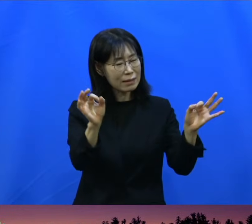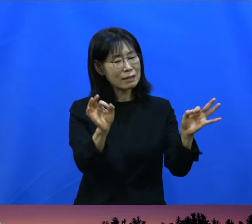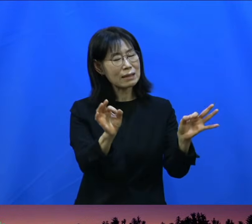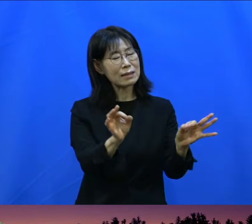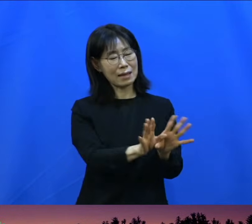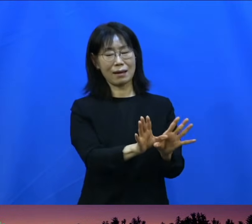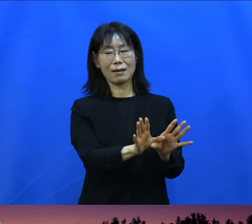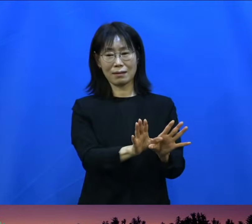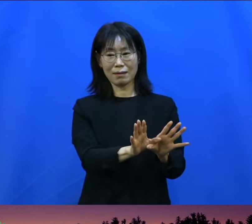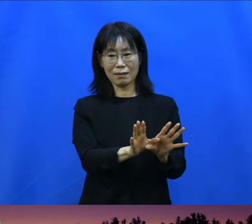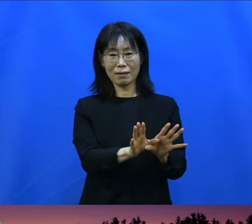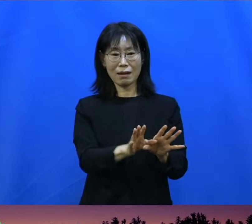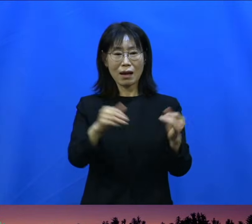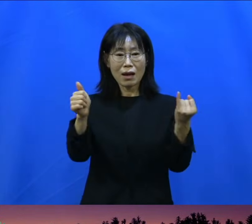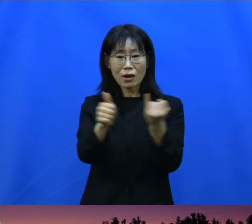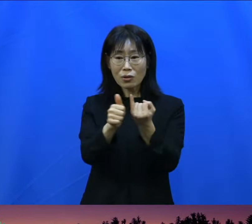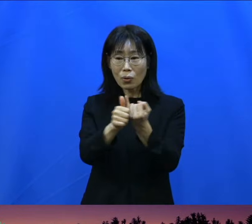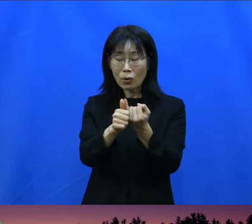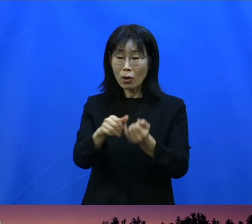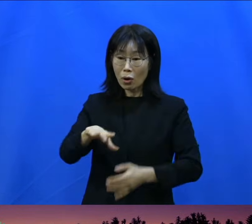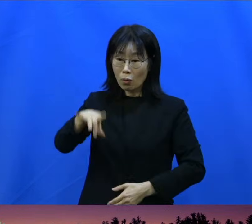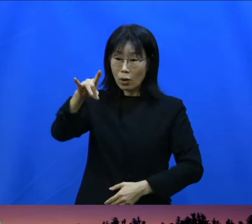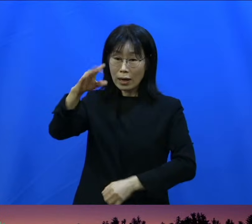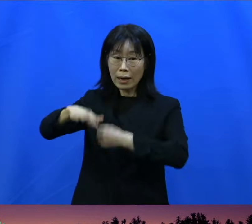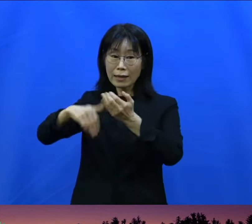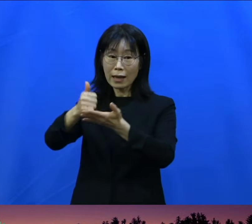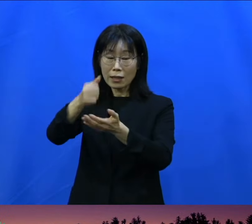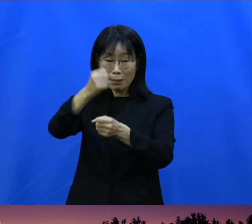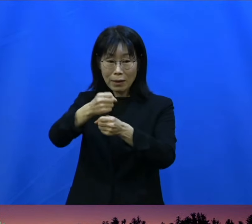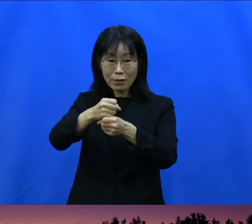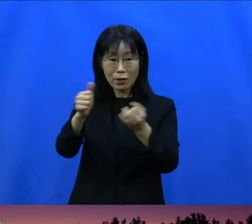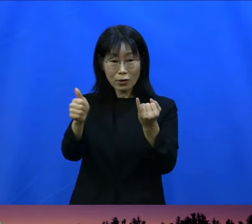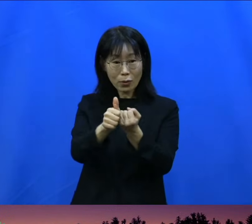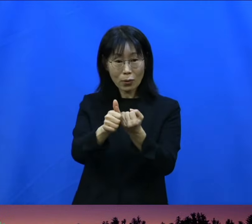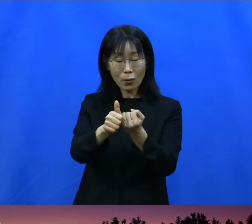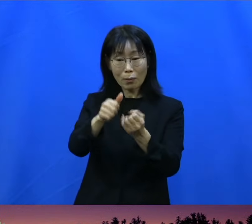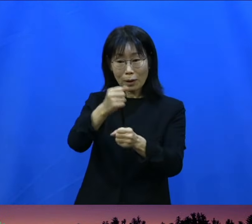그걸 파괴시켜 버린 거예요. 결혼 제도를 공격해요.